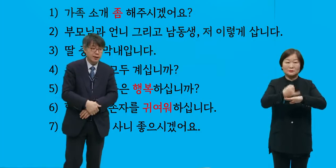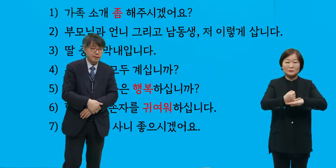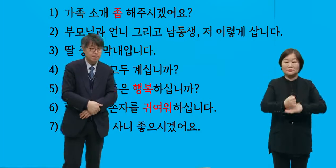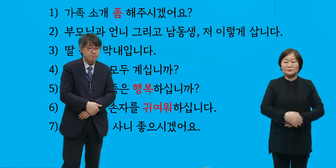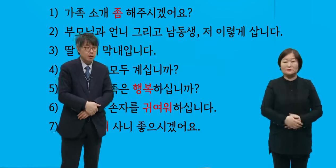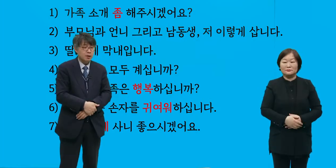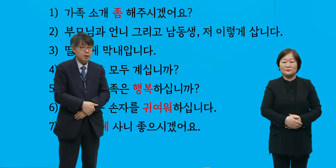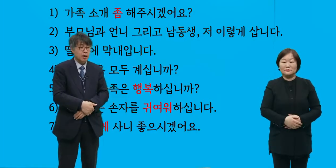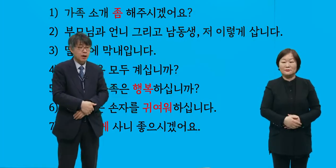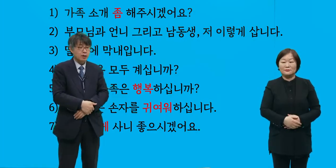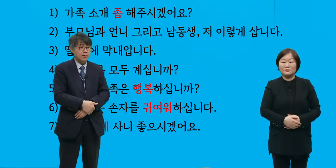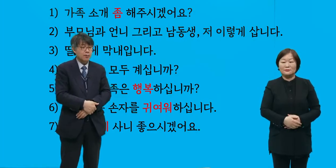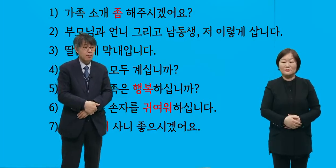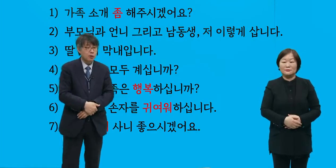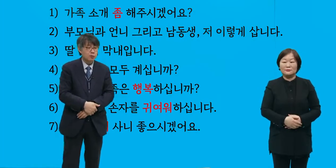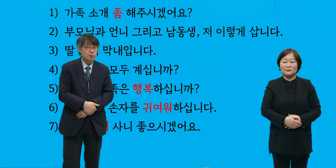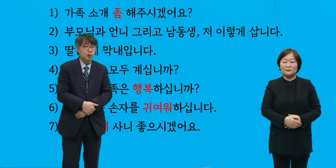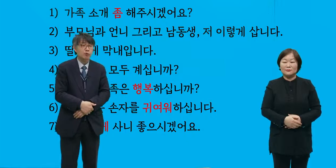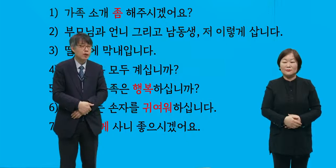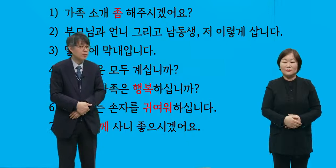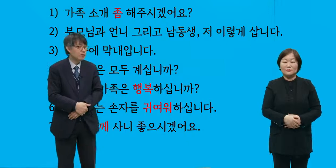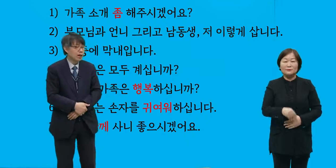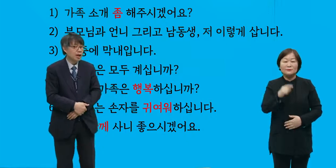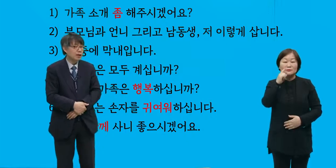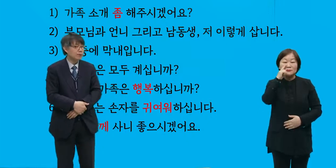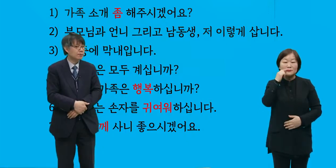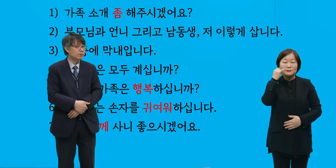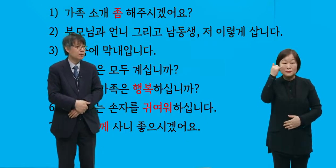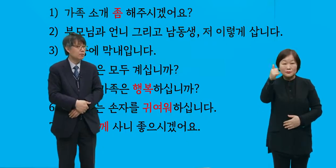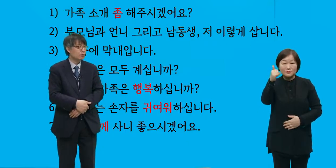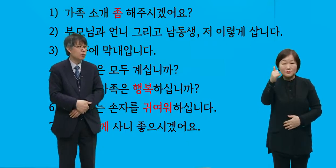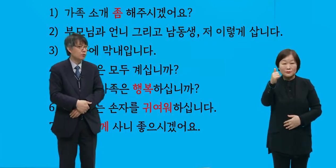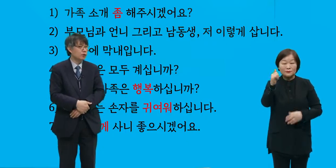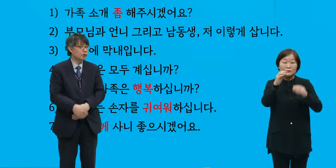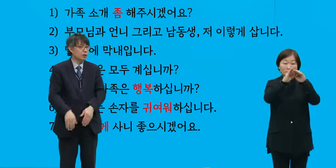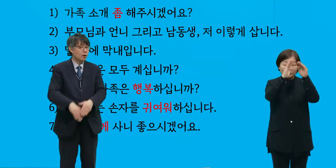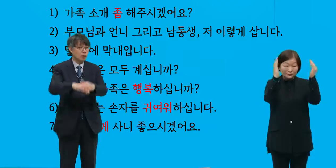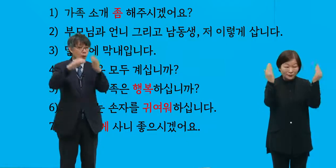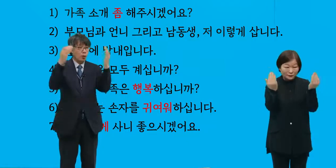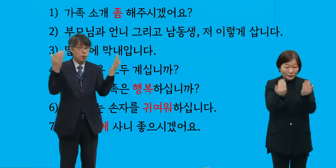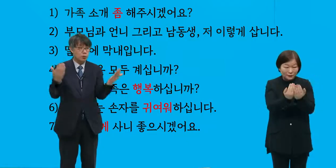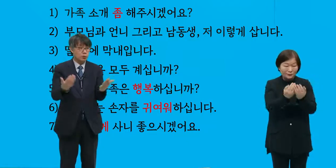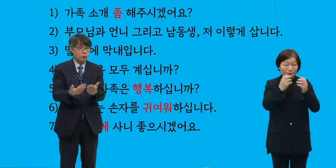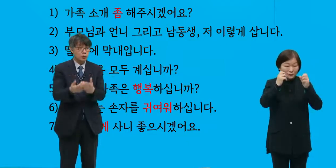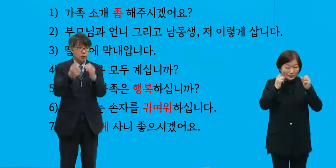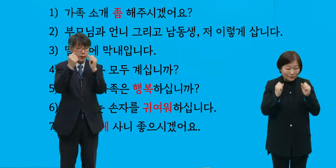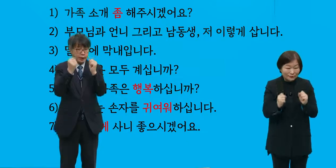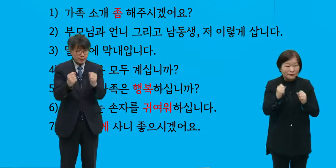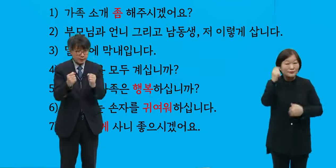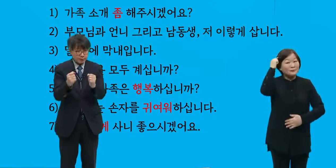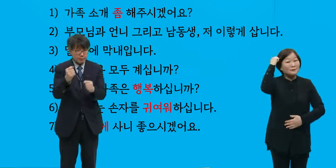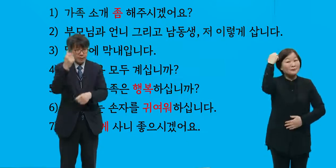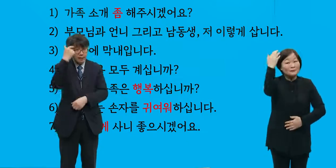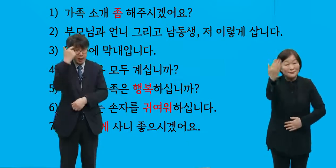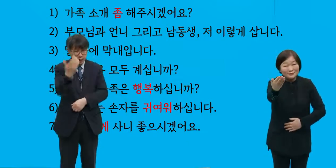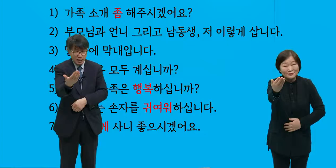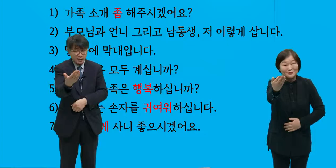막내. 자, 그다음에 부모님은 모두 계십니까? 부모님은 모두 계십니까?